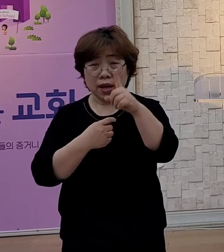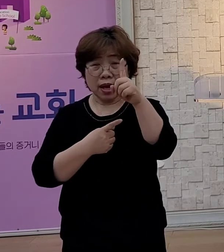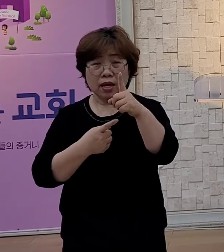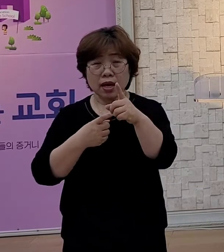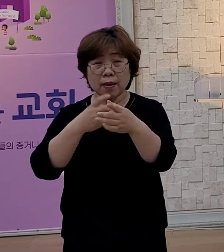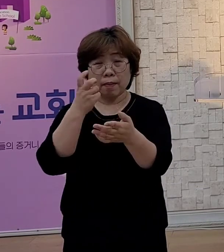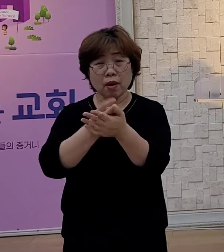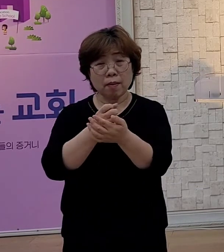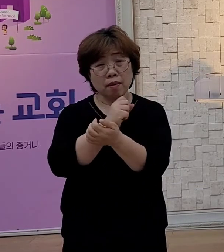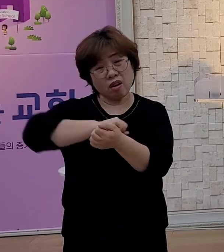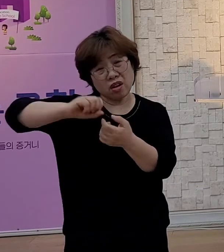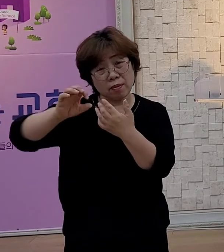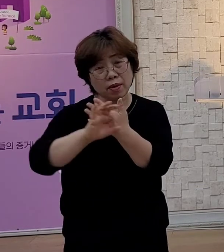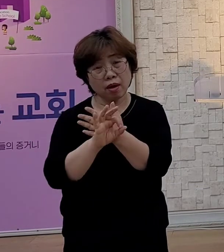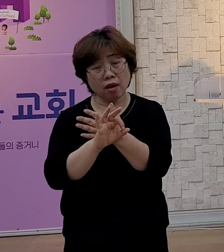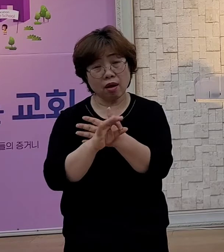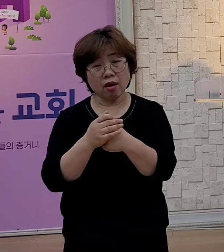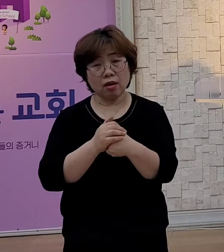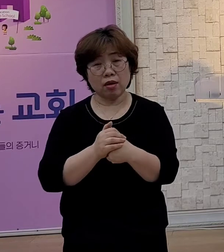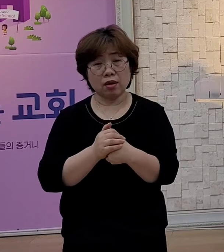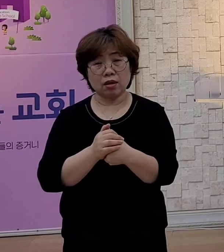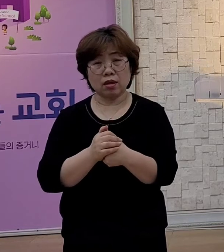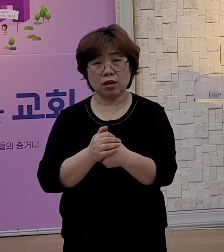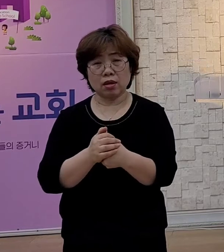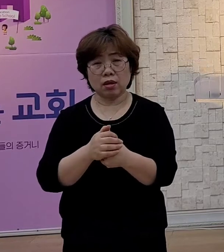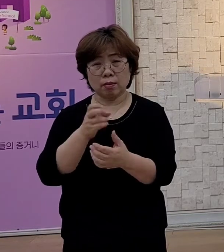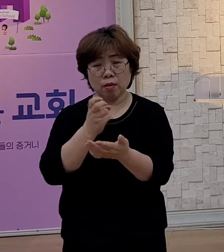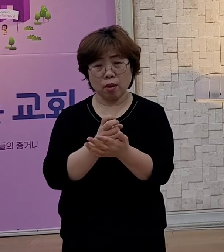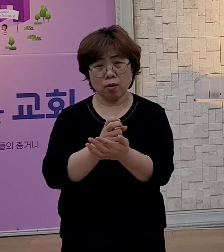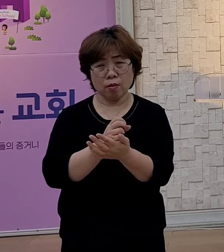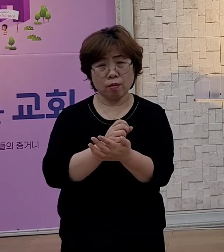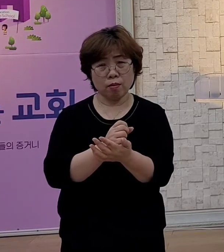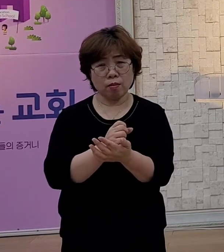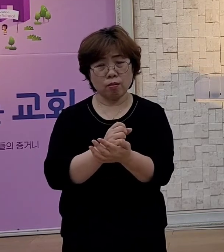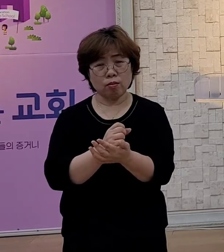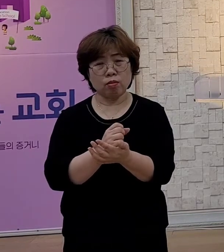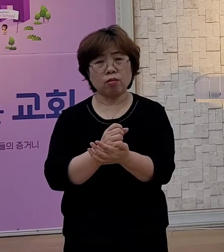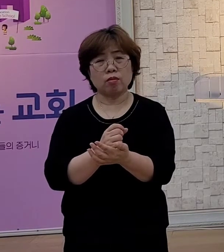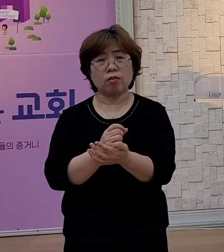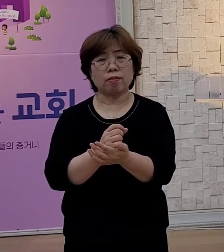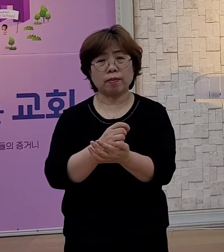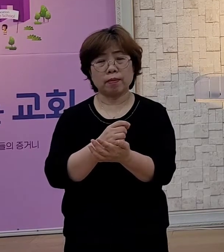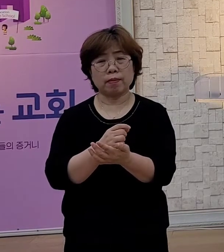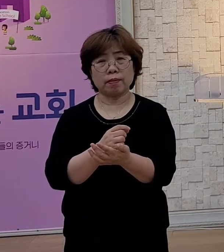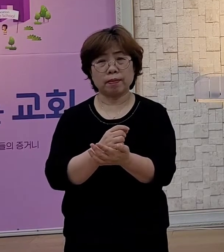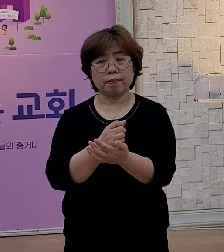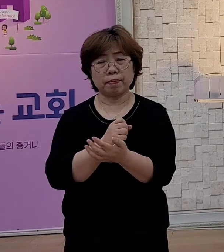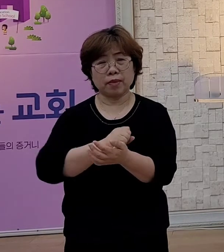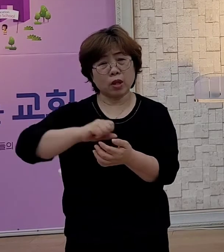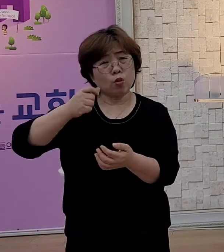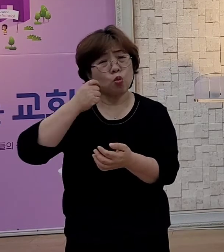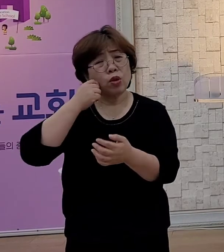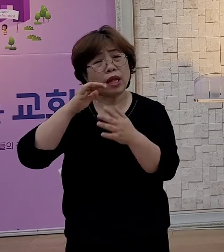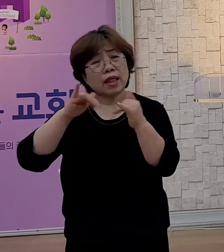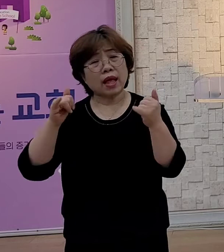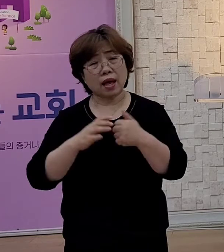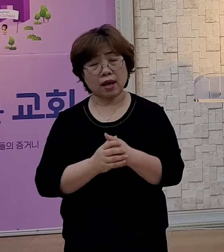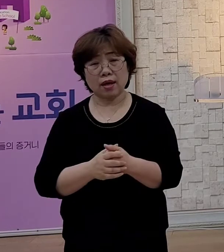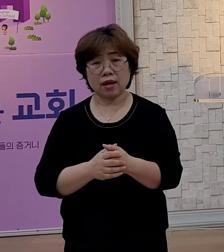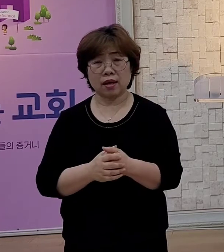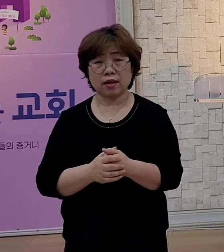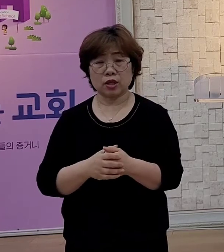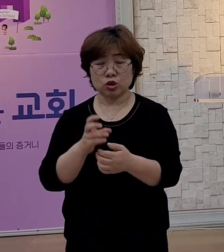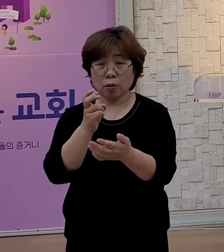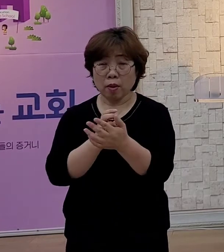어겼다. 그러면 우리는 율법을 못 지킨 자가 되는 거예요. 이해되시죠? 율법이